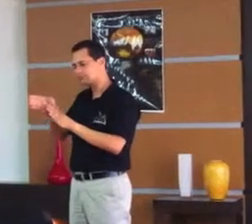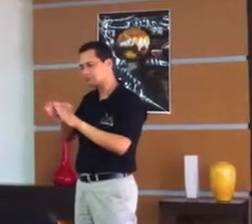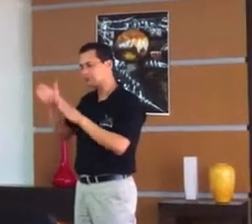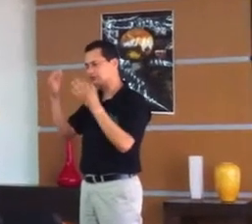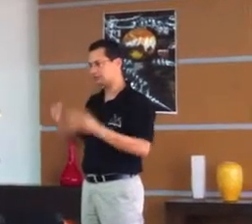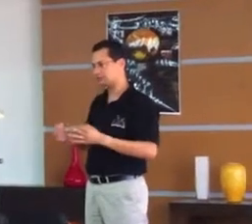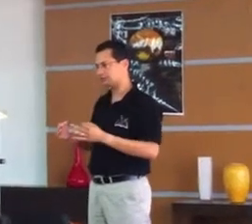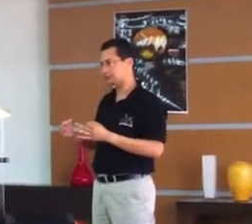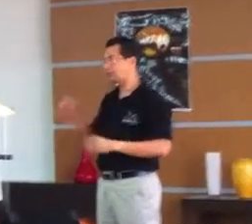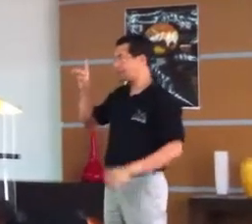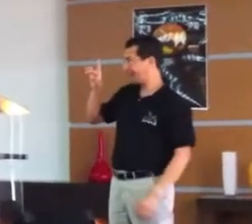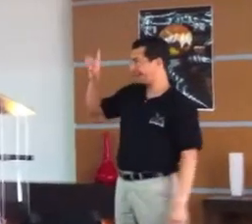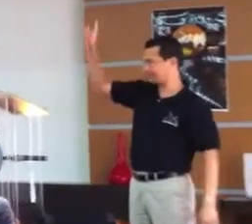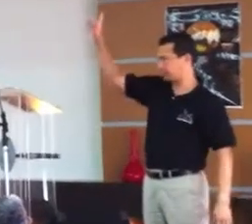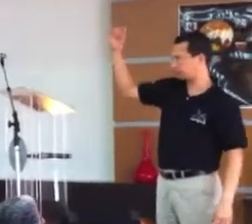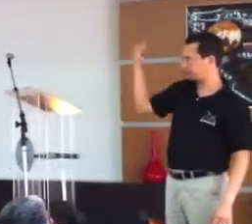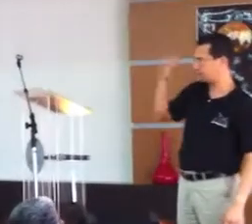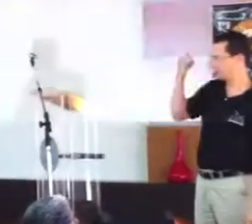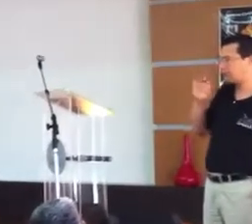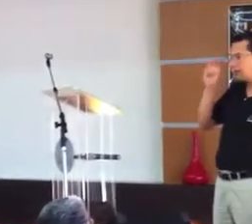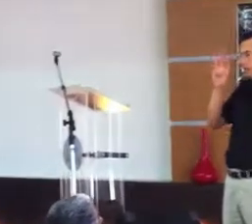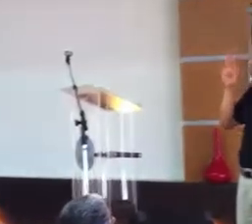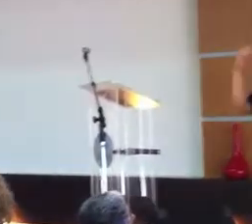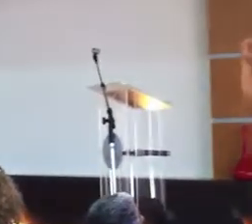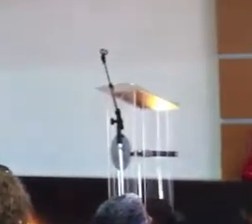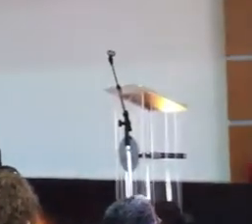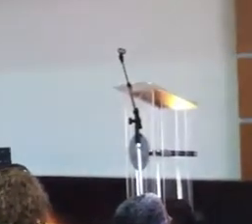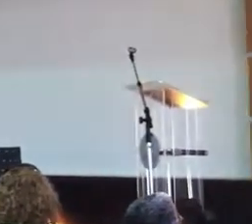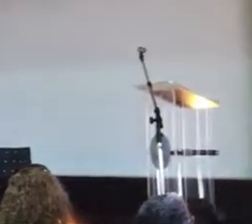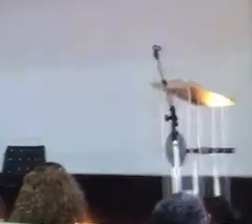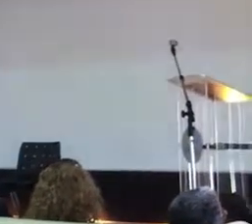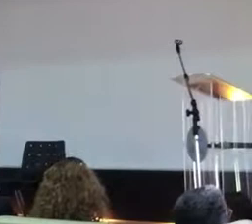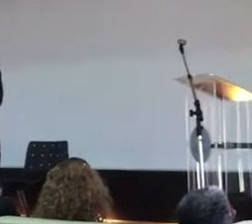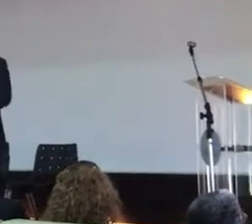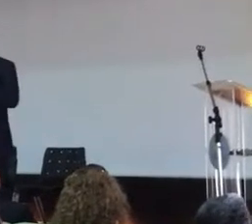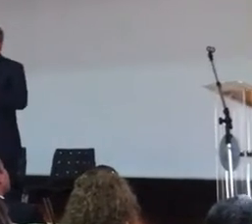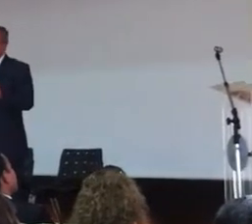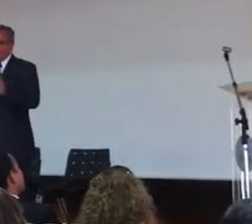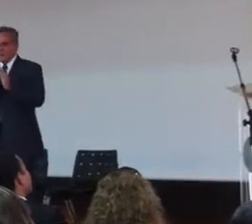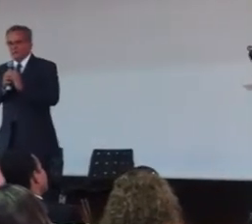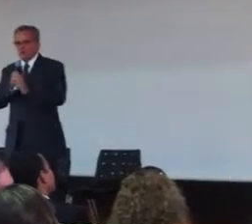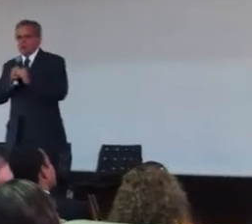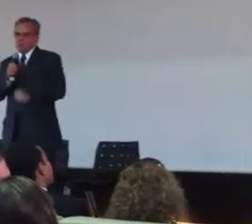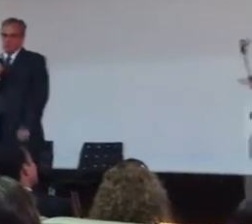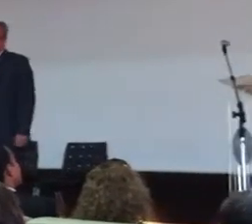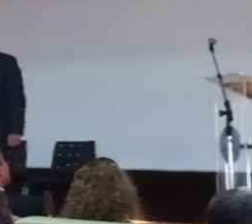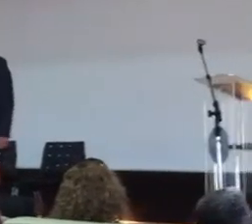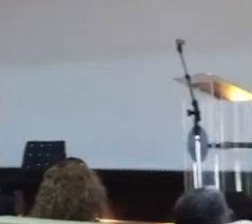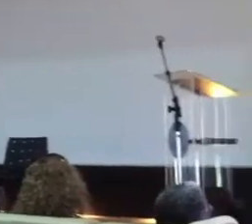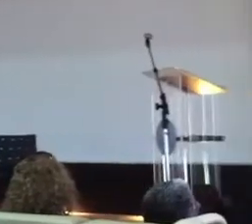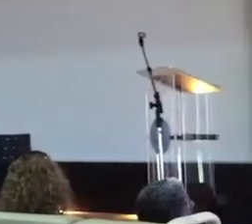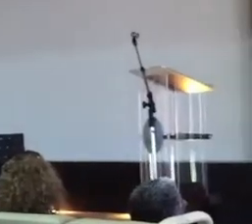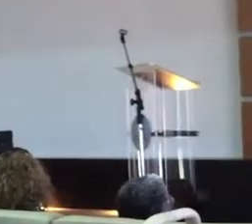Irmãos, se tão somente seguirmos aquilo que Deus nos orienta, quão diferente estaremos hoje do que